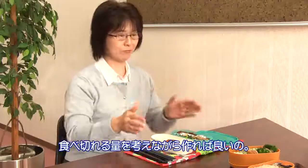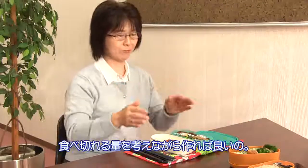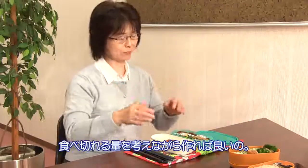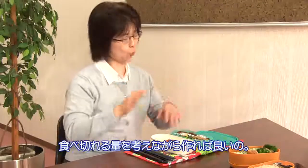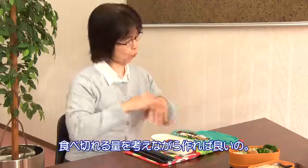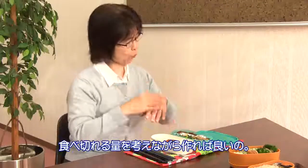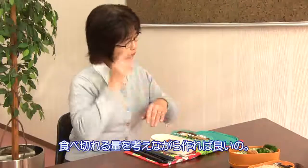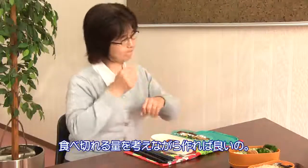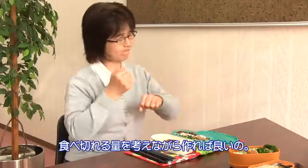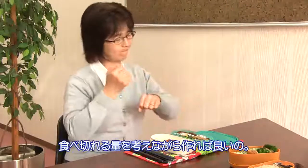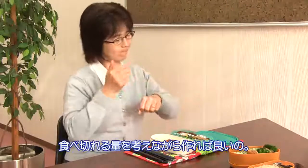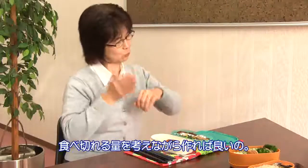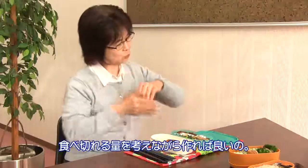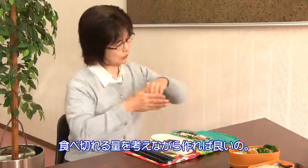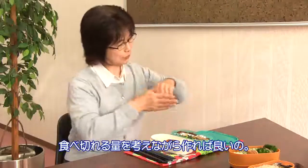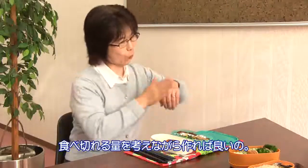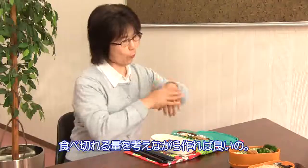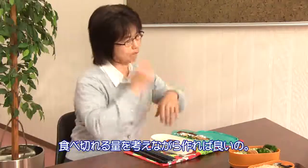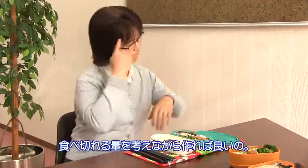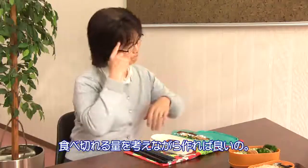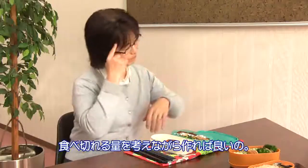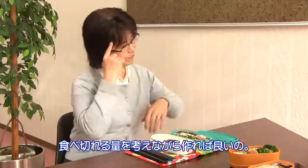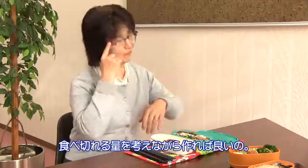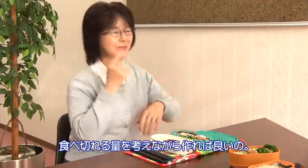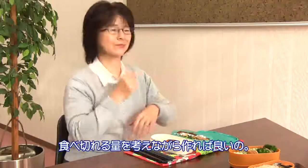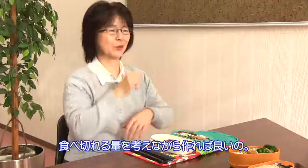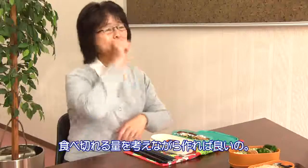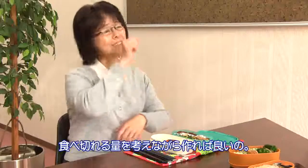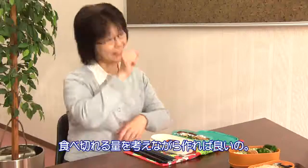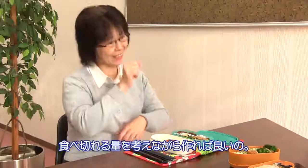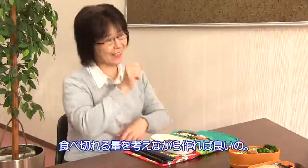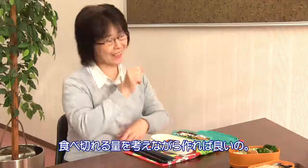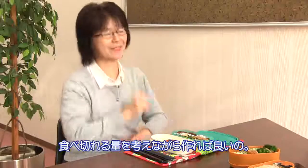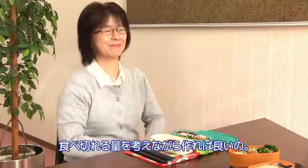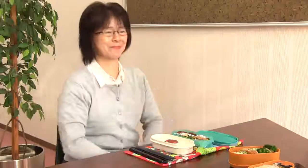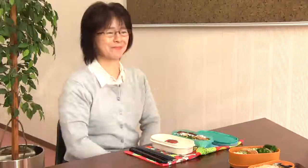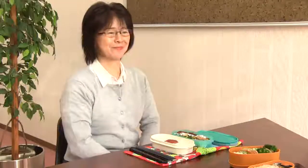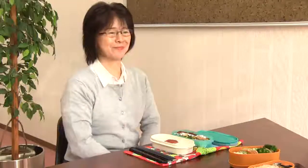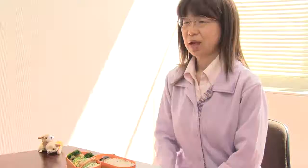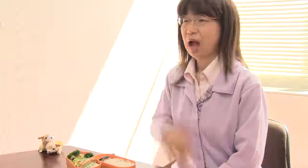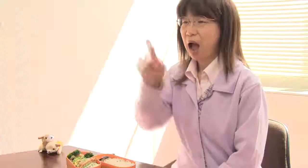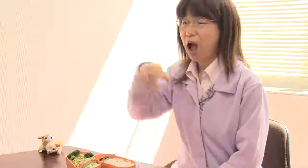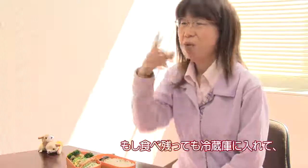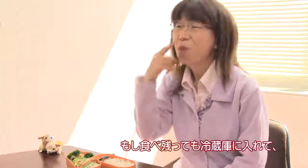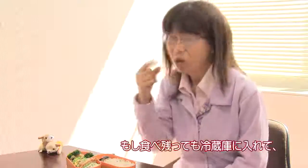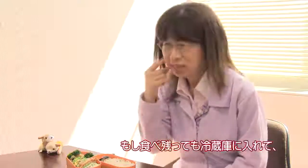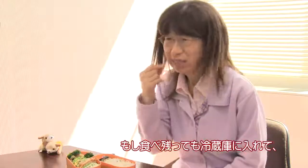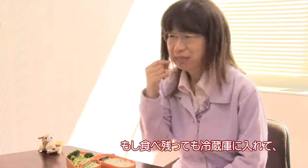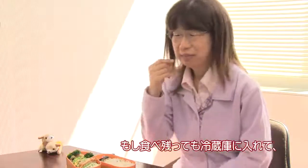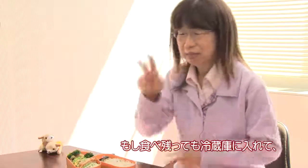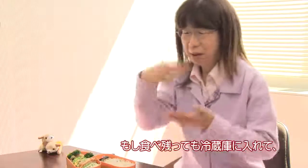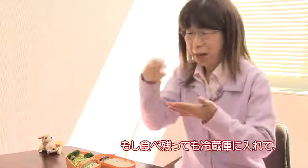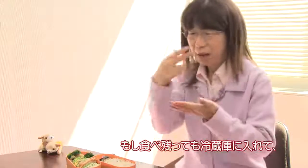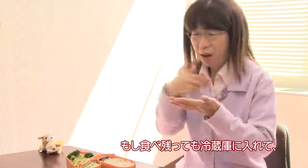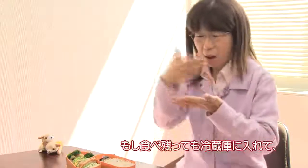自分に合わせて料理を作る考えることならいいわねもし